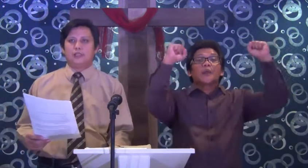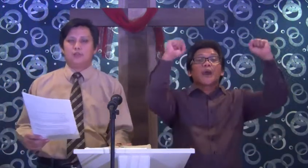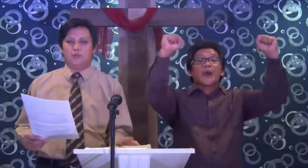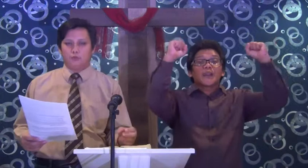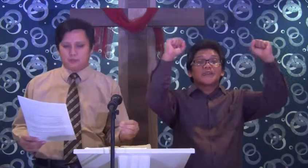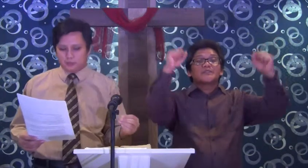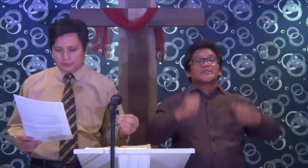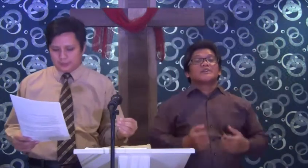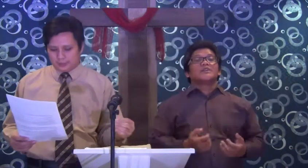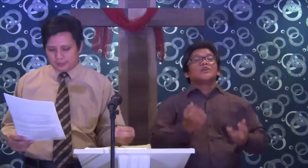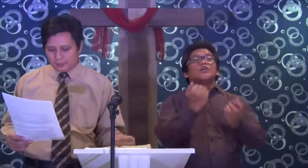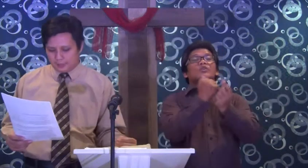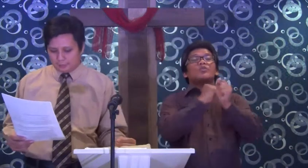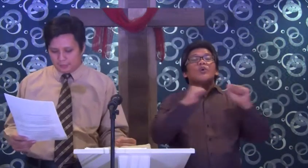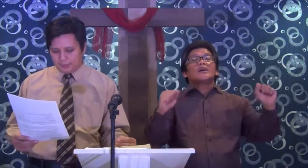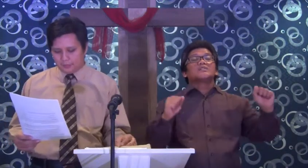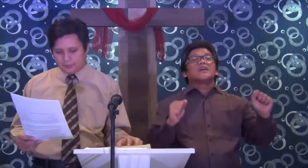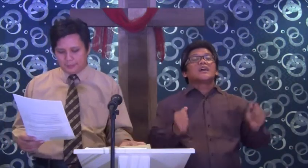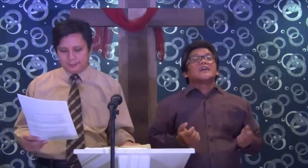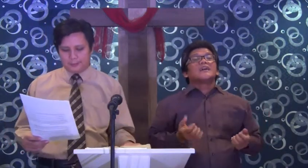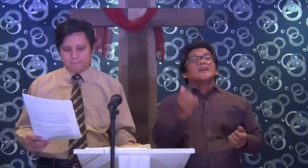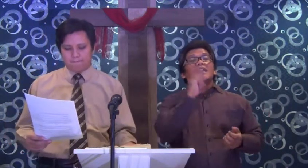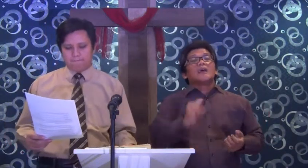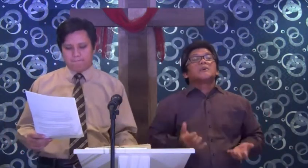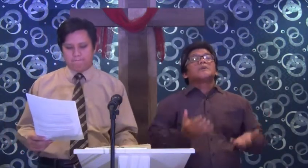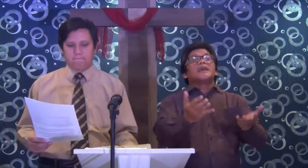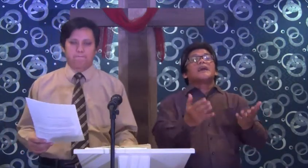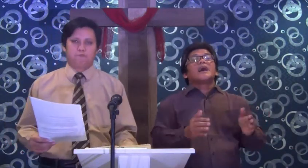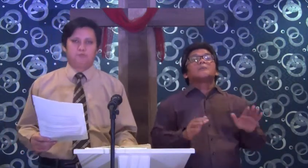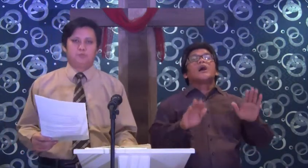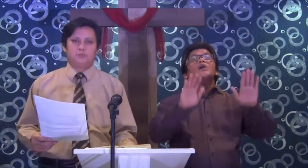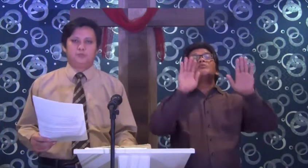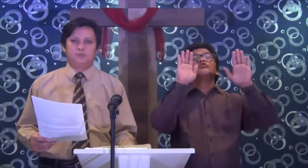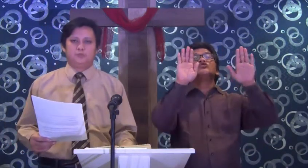Kuasa yang sama membuat mujizat di dalam kehidupan kita.